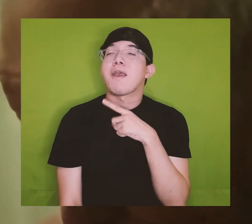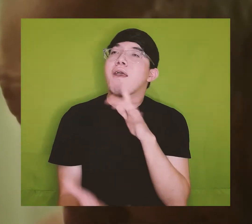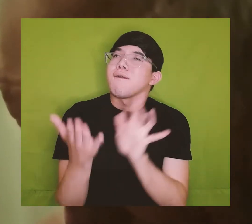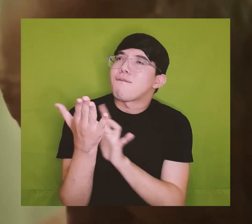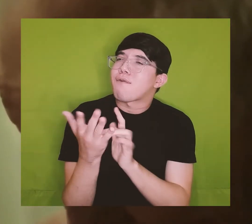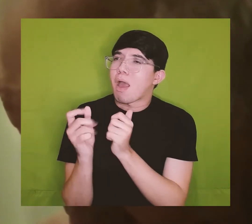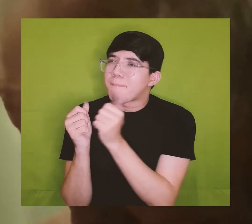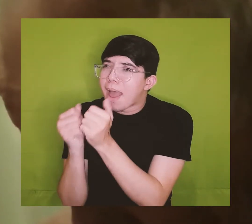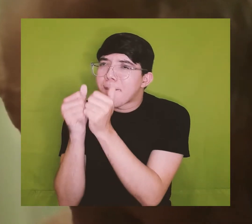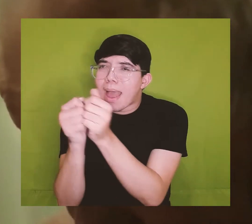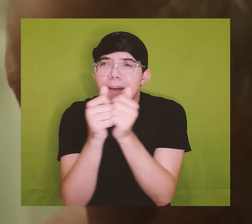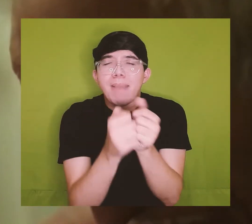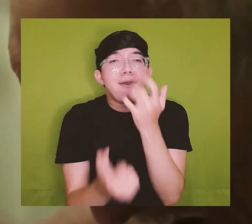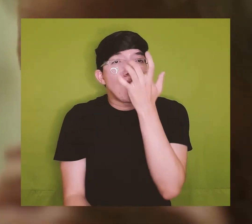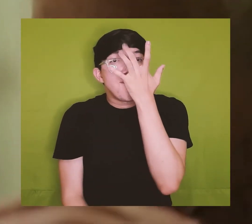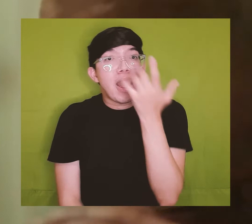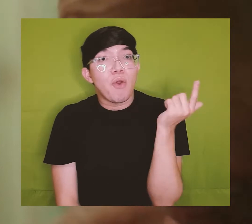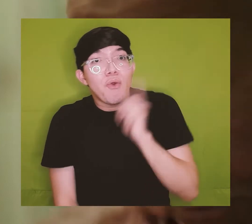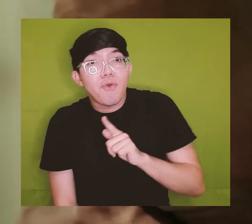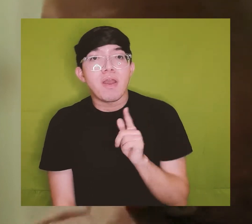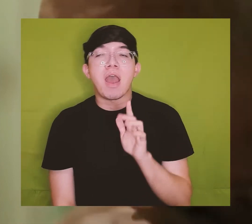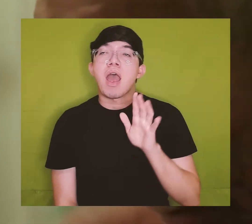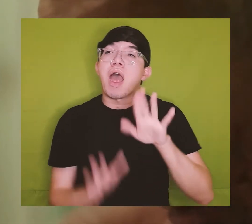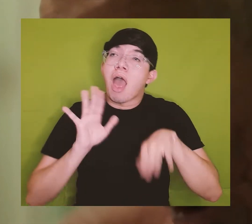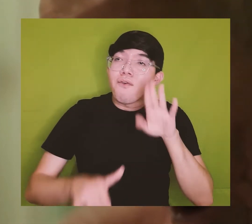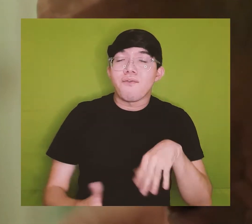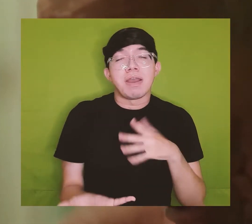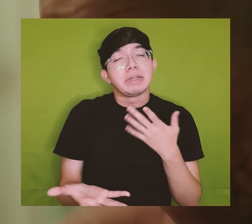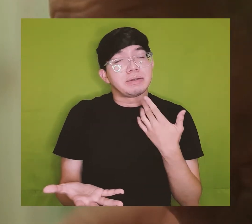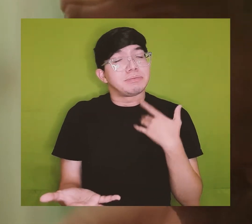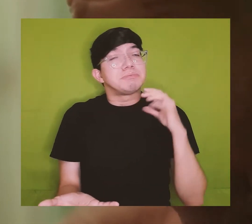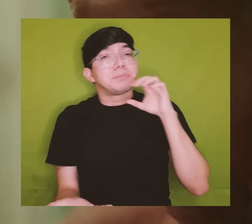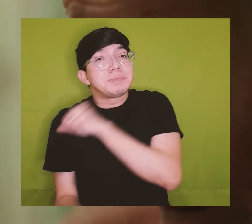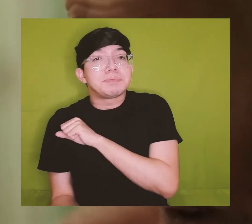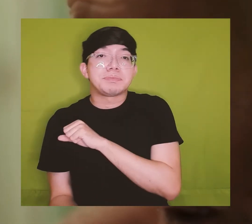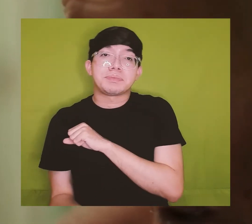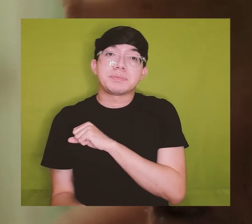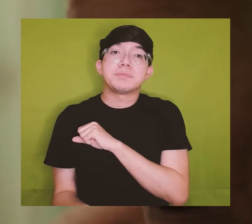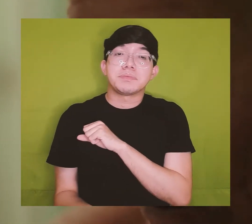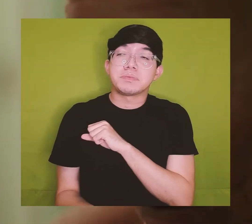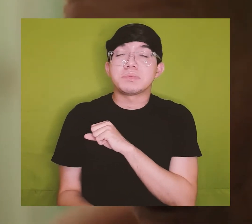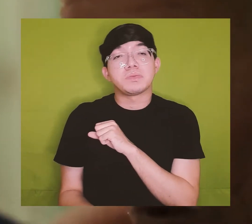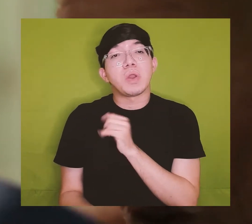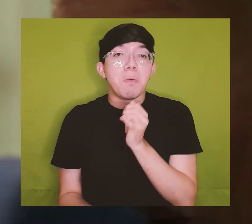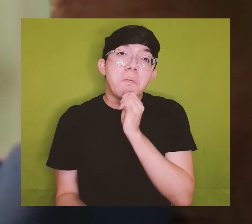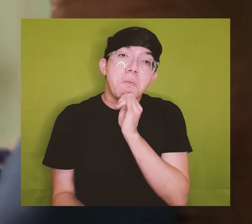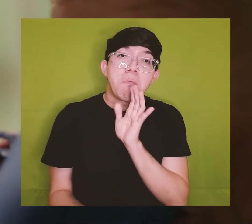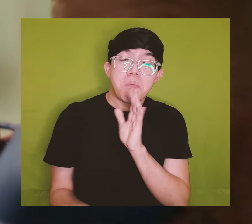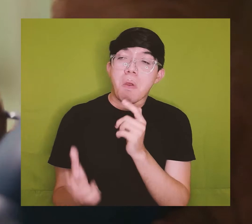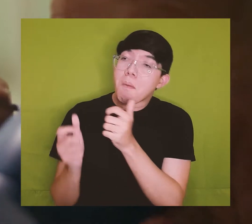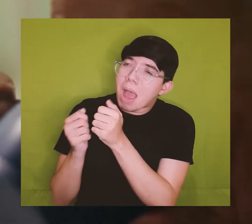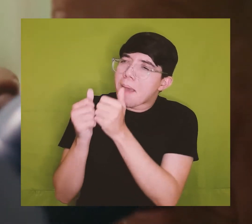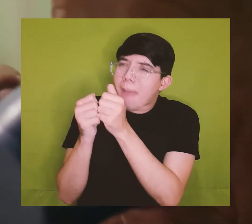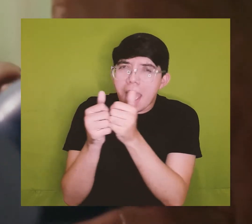um celular e conseguir registrar aquele momento ali, por mais efêmero que seja, né? Mas ela ainda consegue